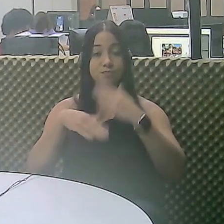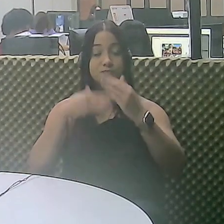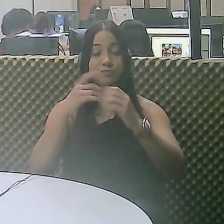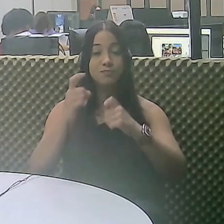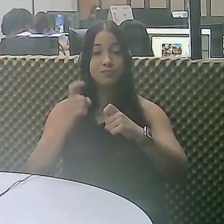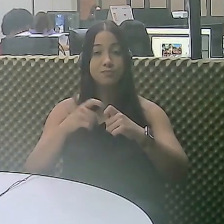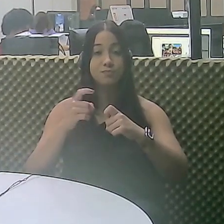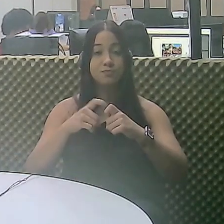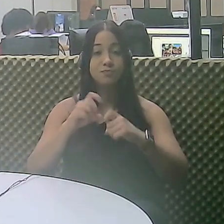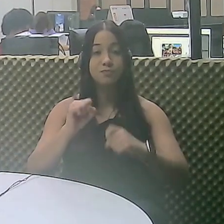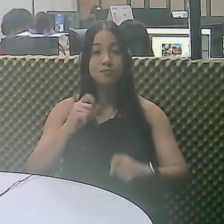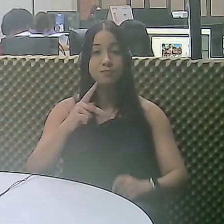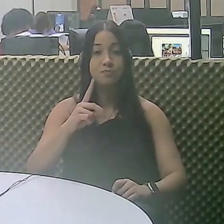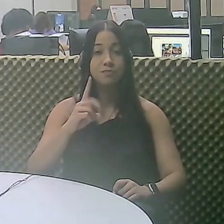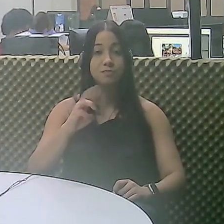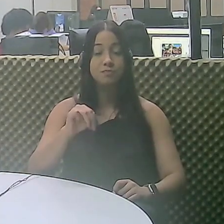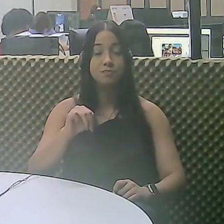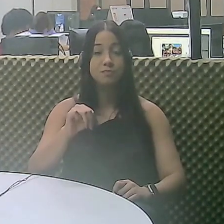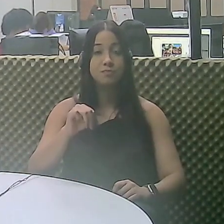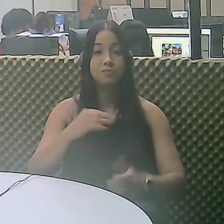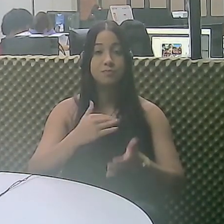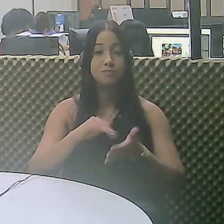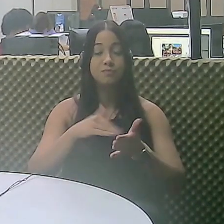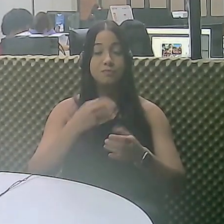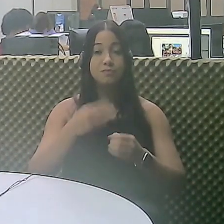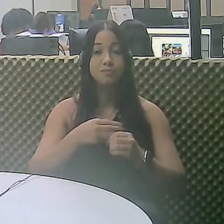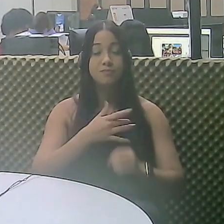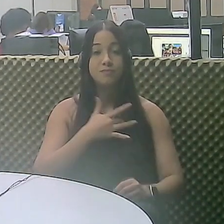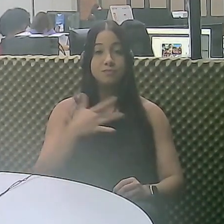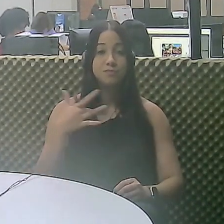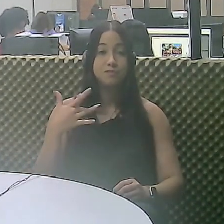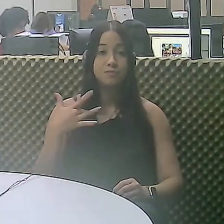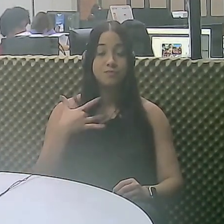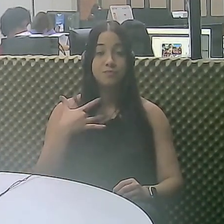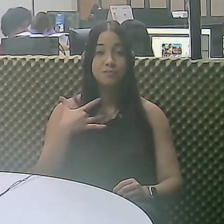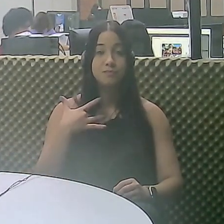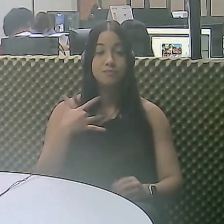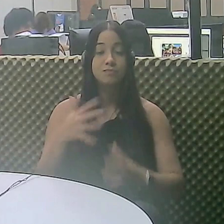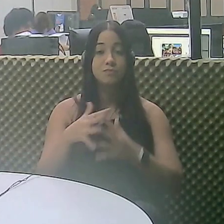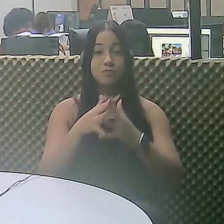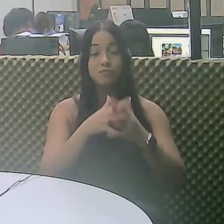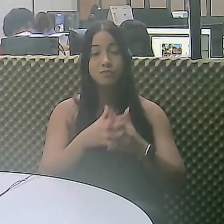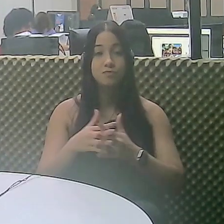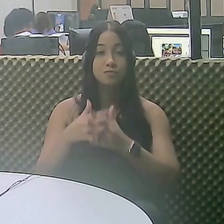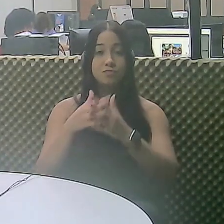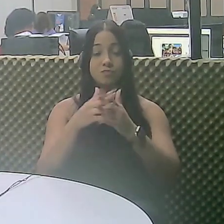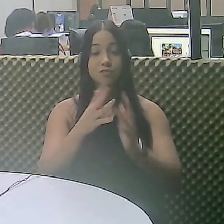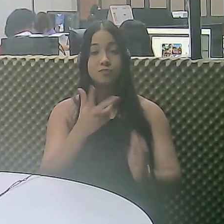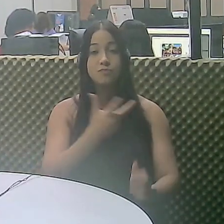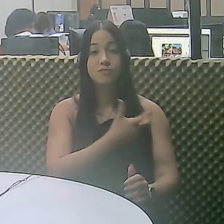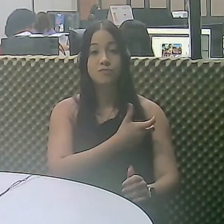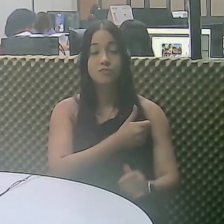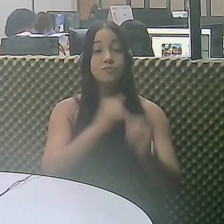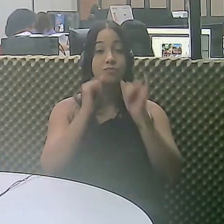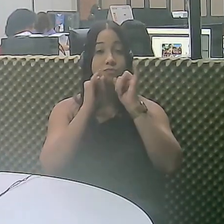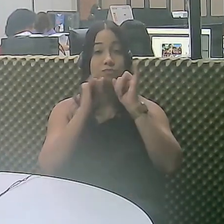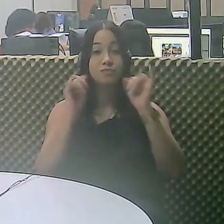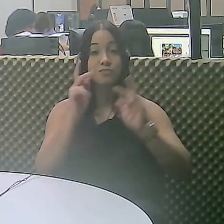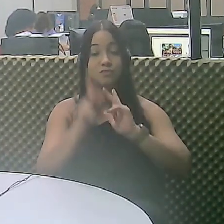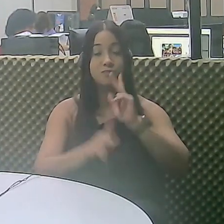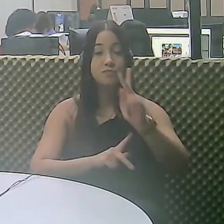Medicina SPDM a Secretaria Municipal de Saúde colocou na rua a carreta da vacina para alertar a